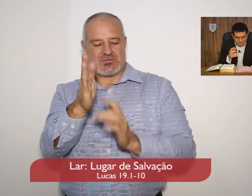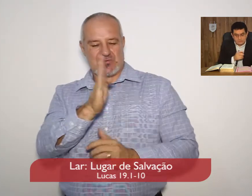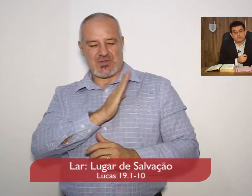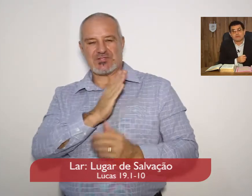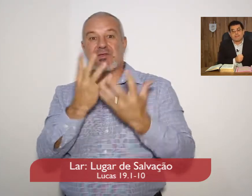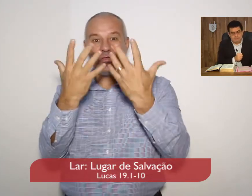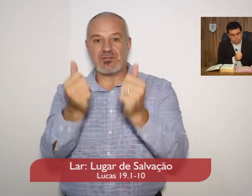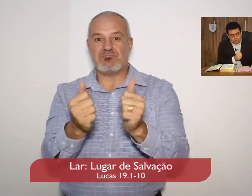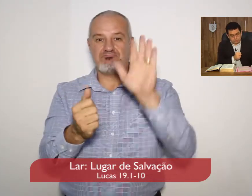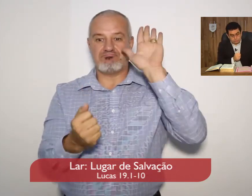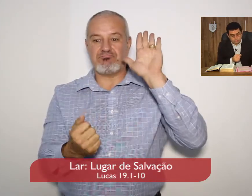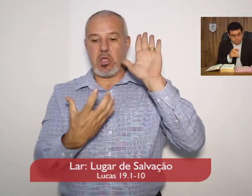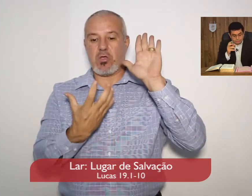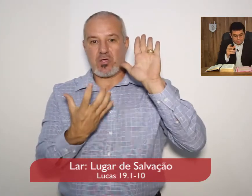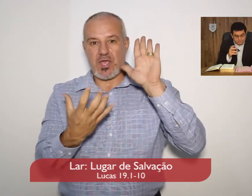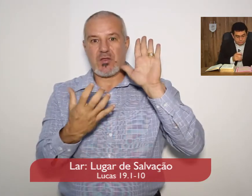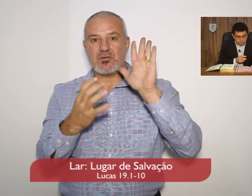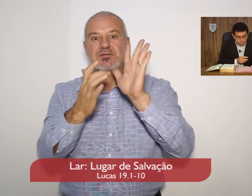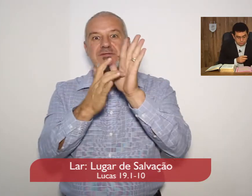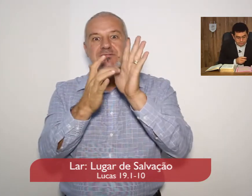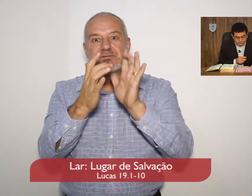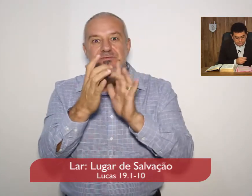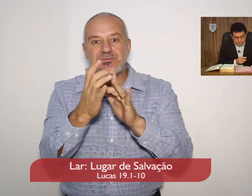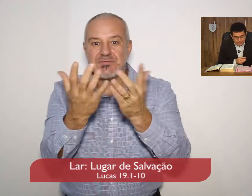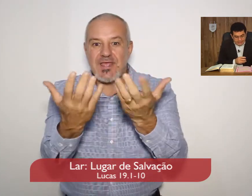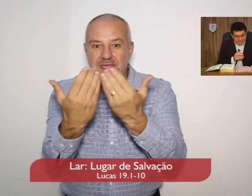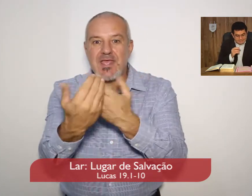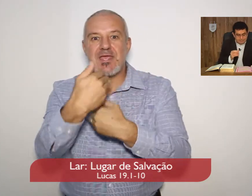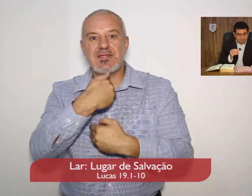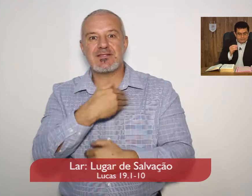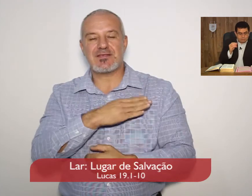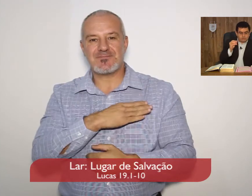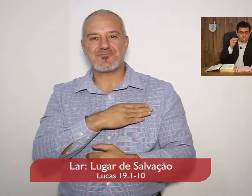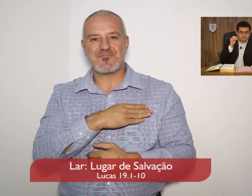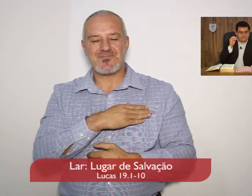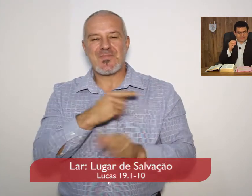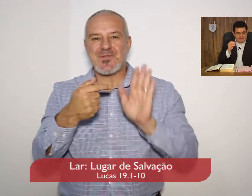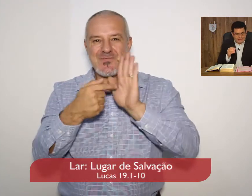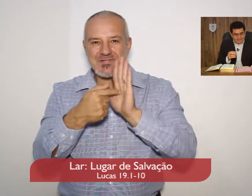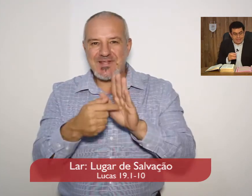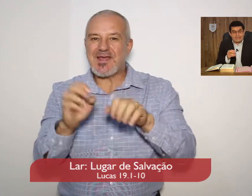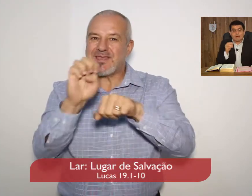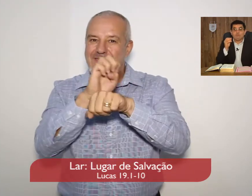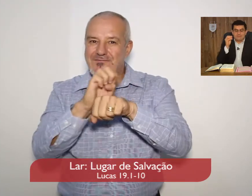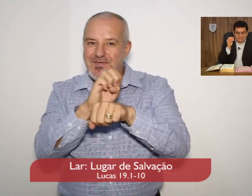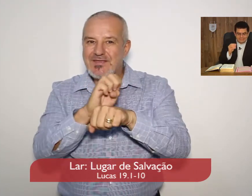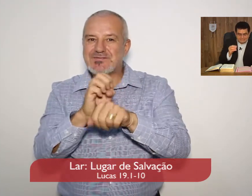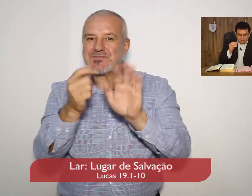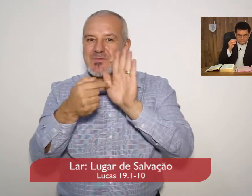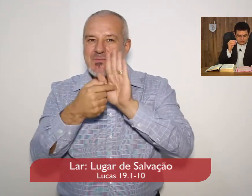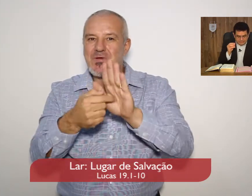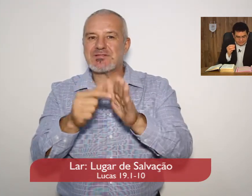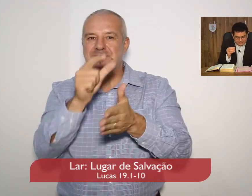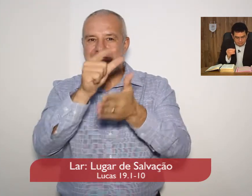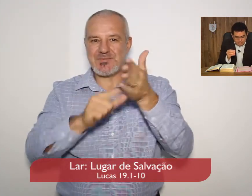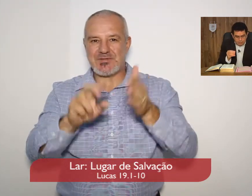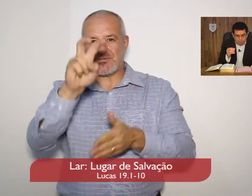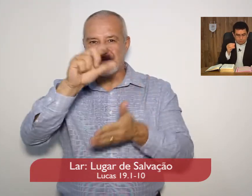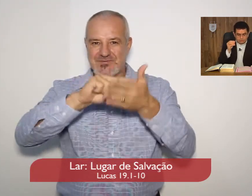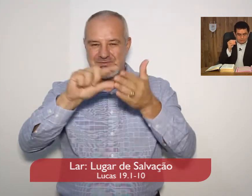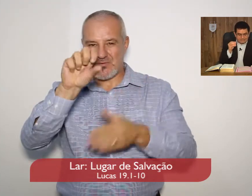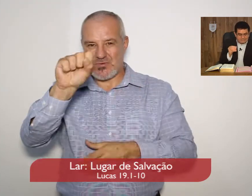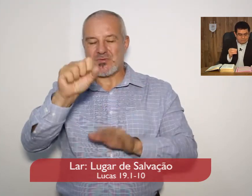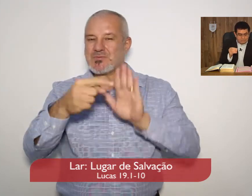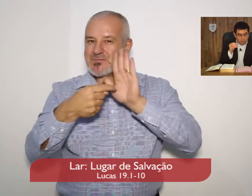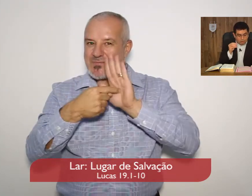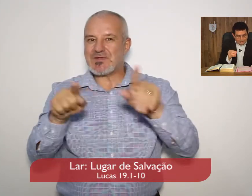isso em Efésios, no capítulo de número 2, no versículo 8. Assim podemos considerar que a mudança de direção